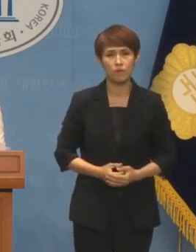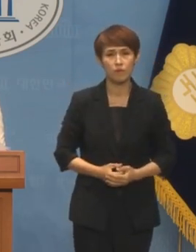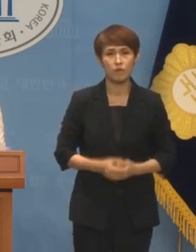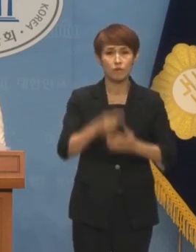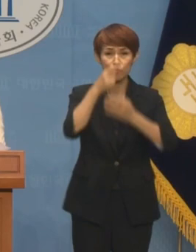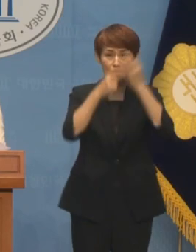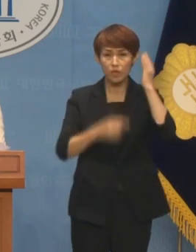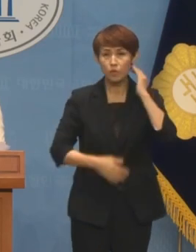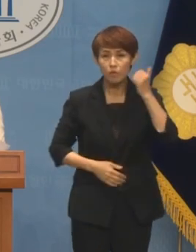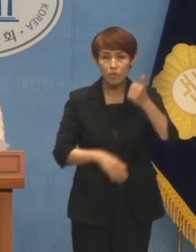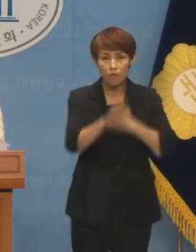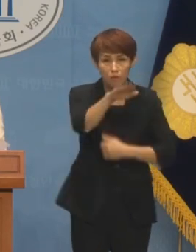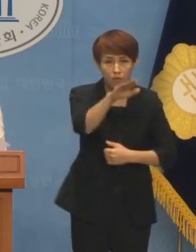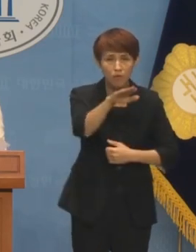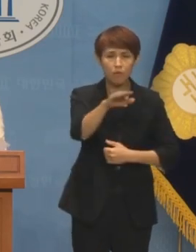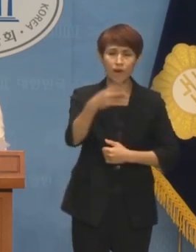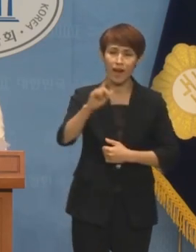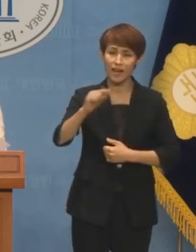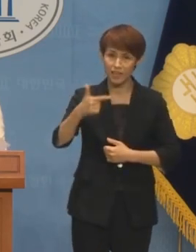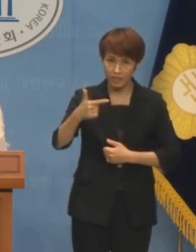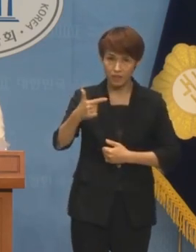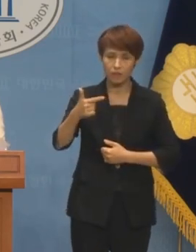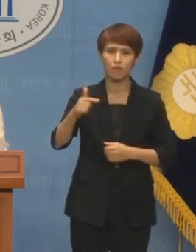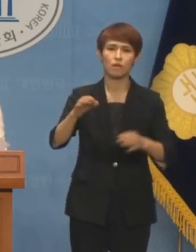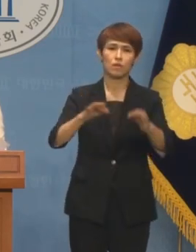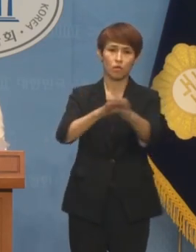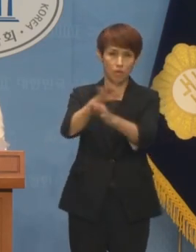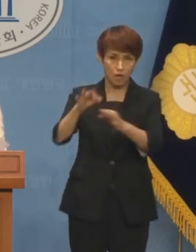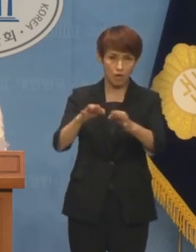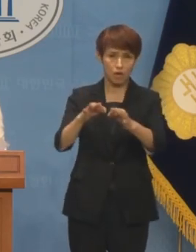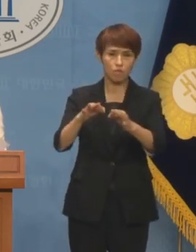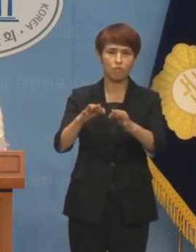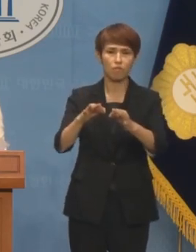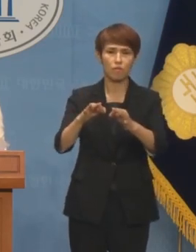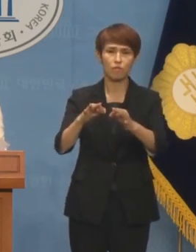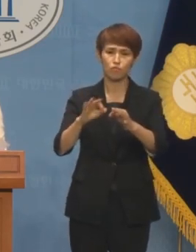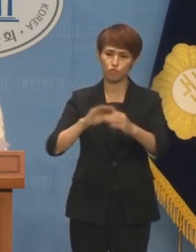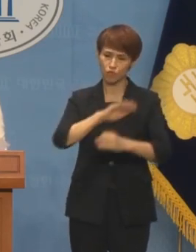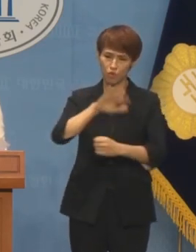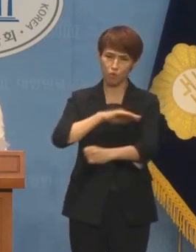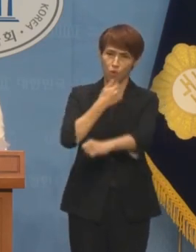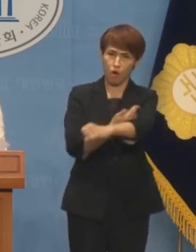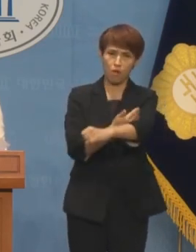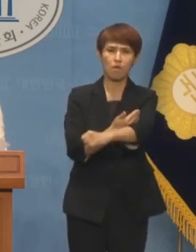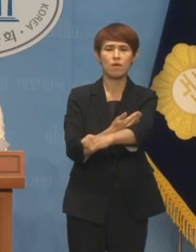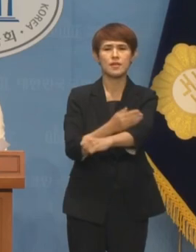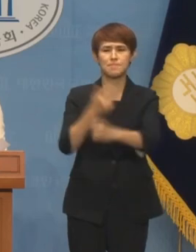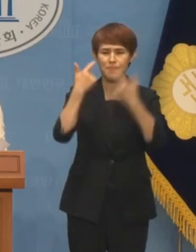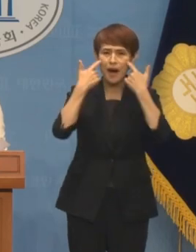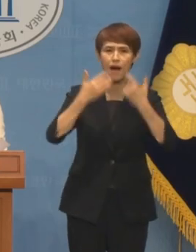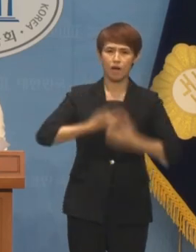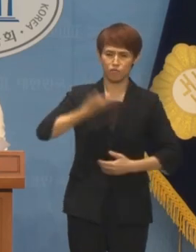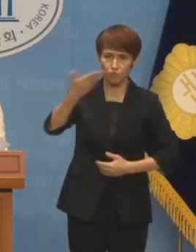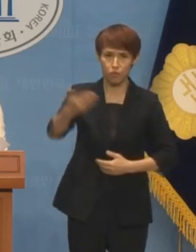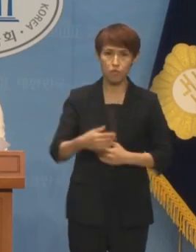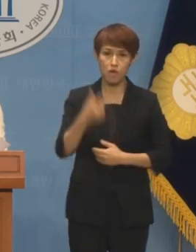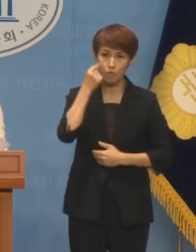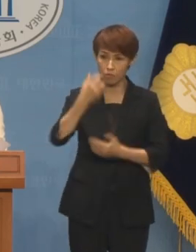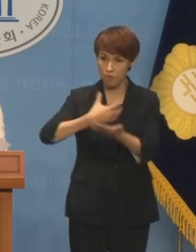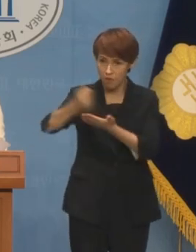윤석열 대통령은 라인이 우리 경제 영토와 주권임을 분명히 하고 일본의 침탈을